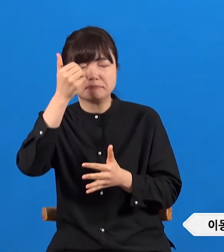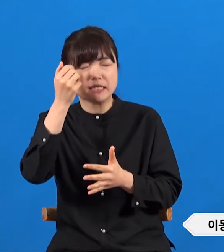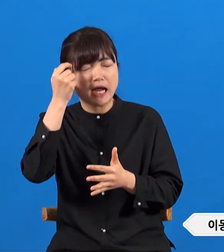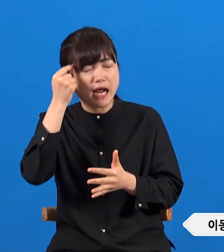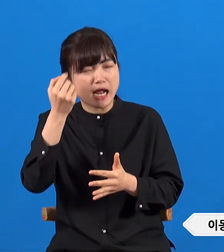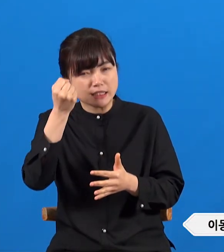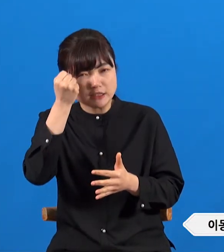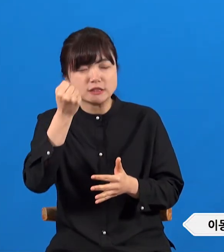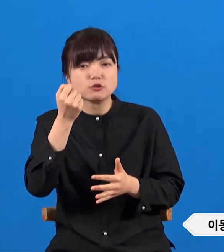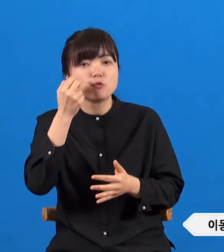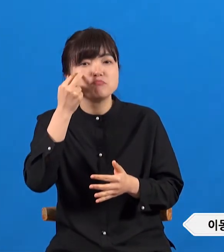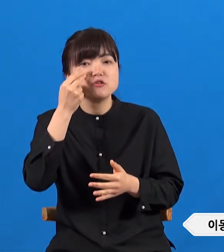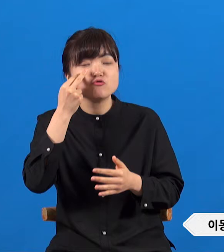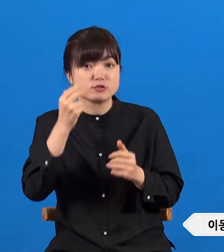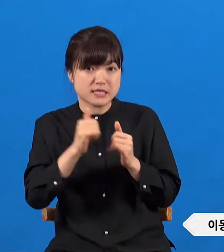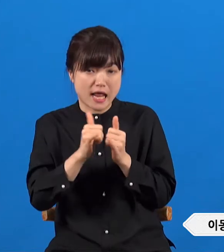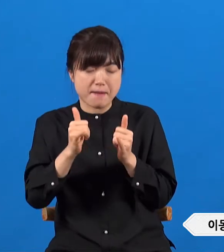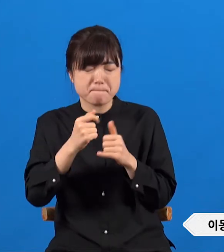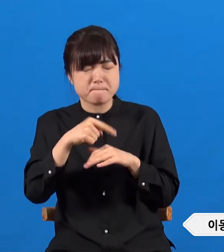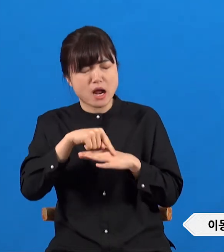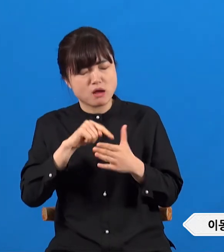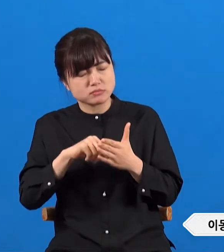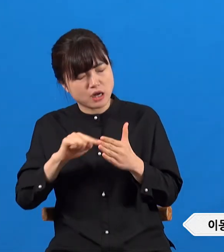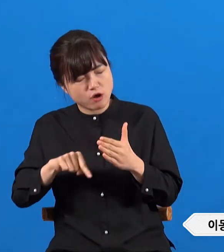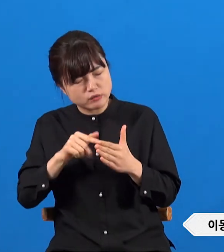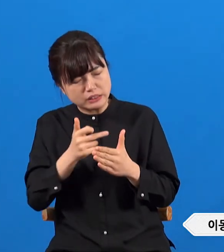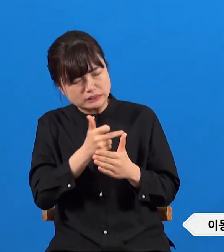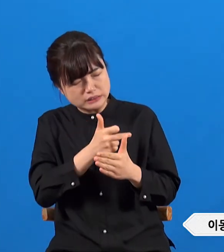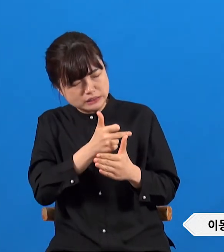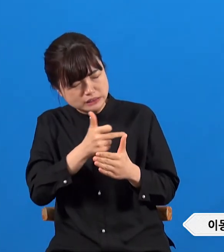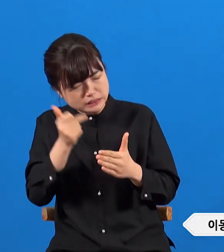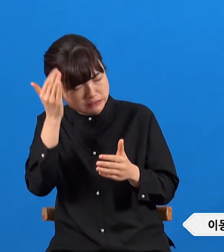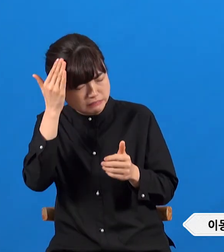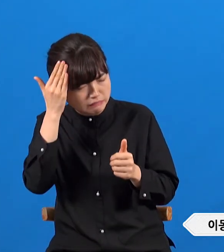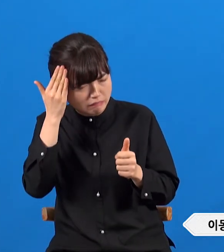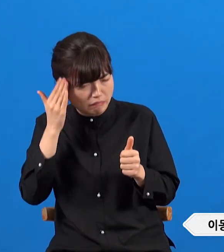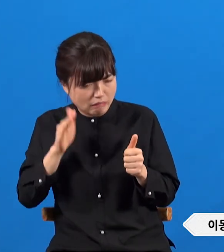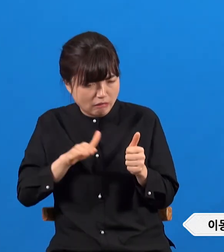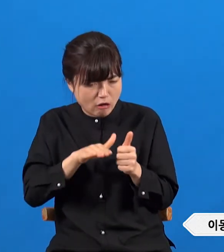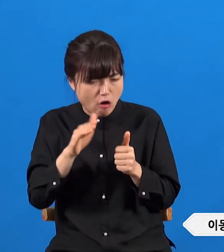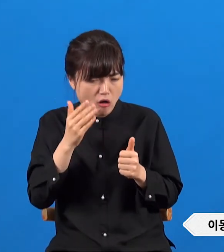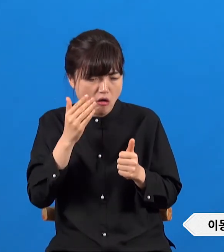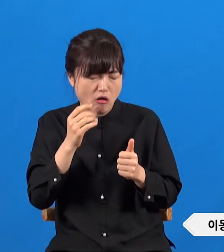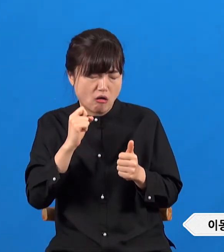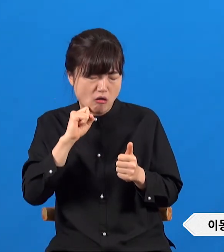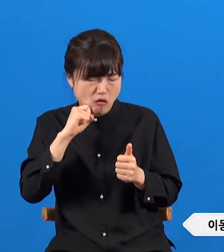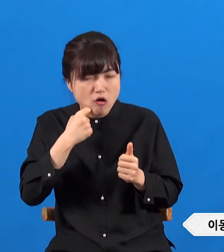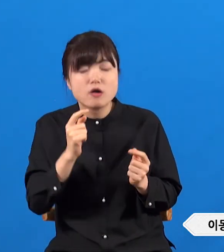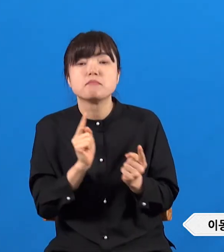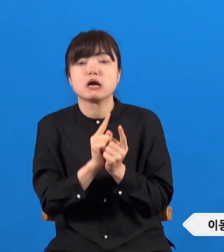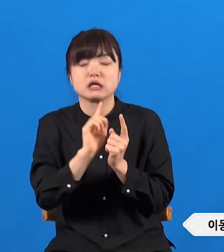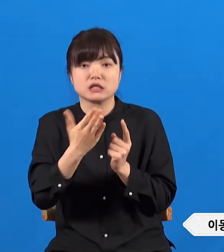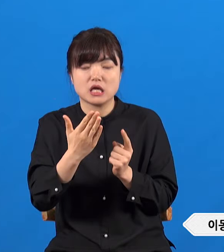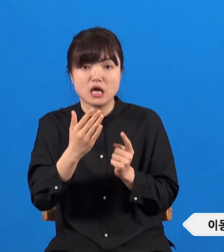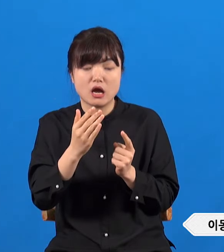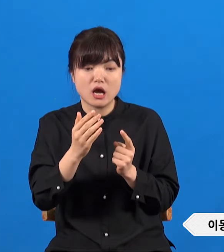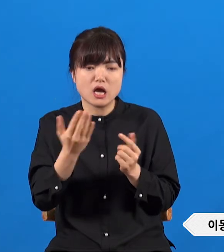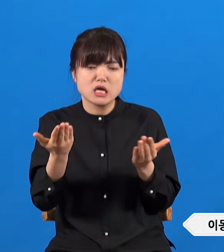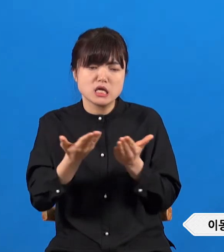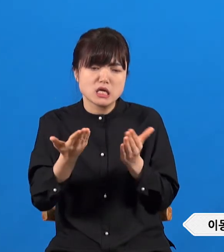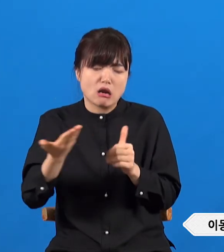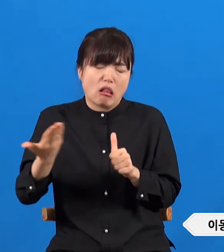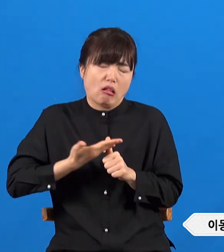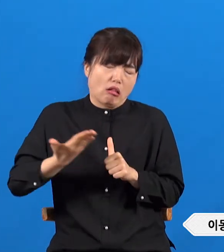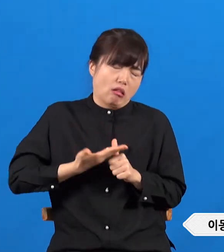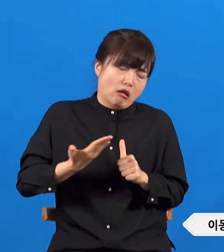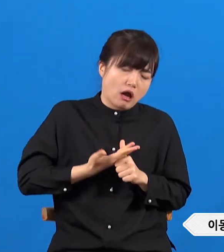미국인들의 가슴 속에 어느 날 갑자기 큰 그림자가 드리우기 시작했습니다. 실업자들이